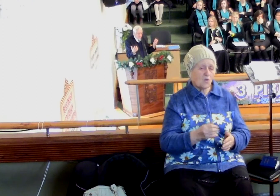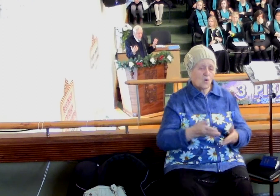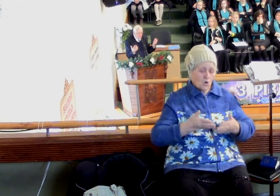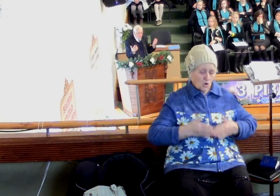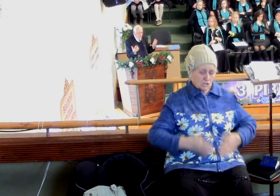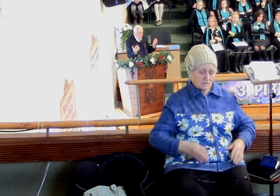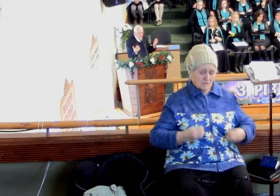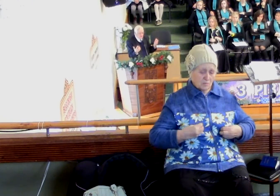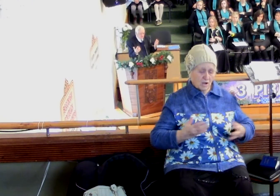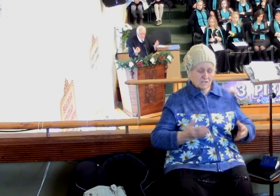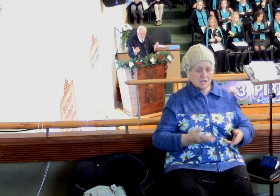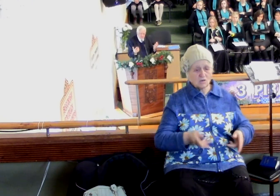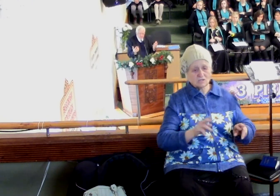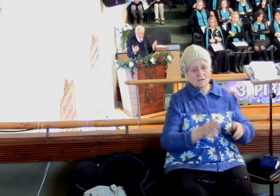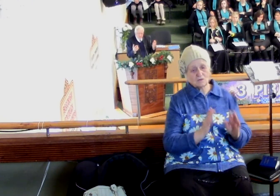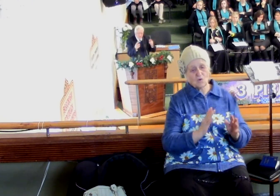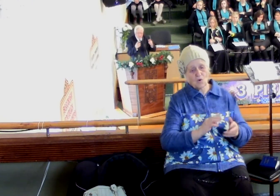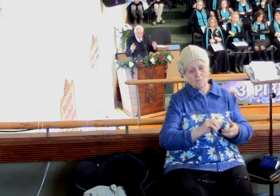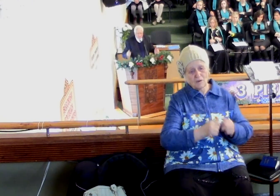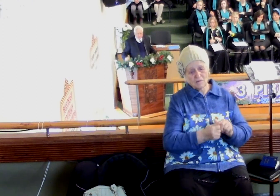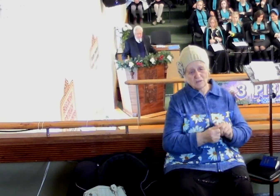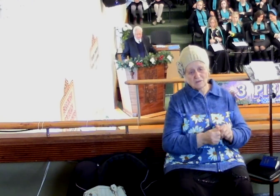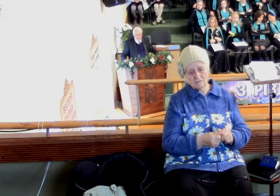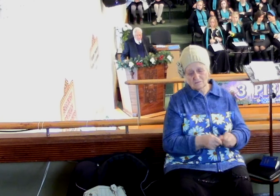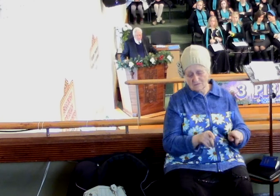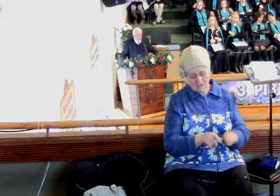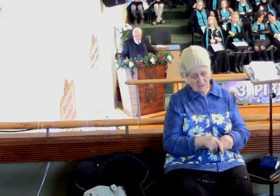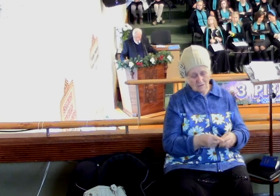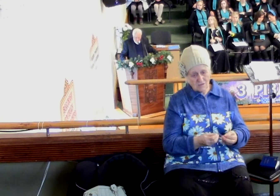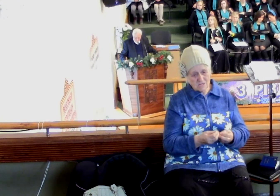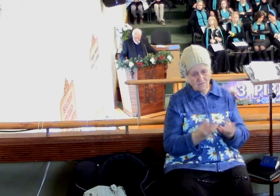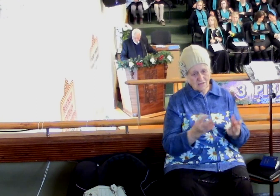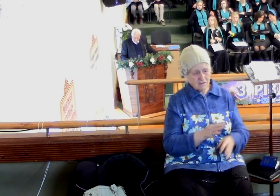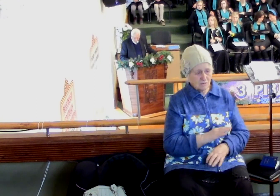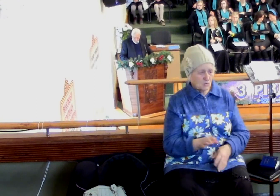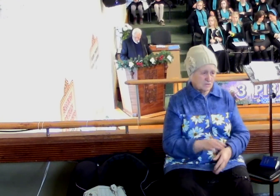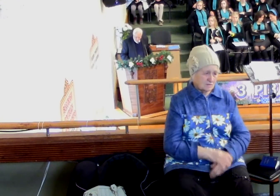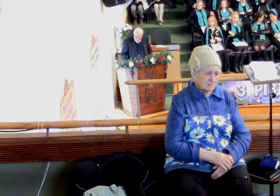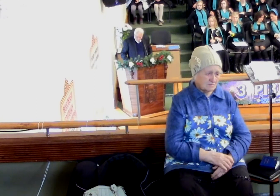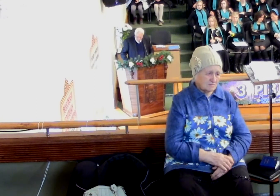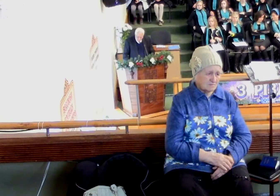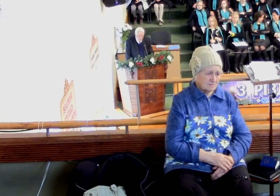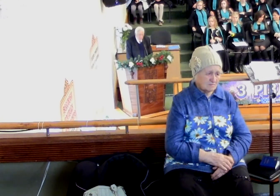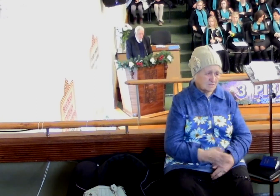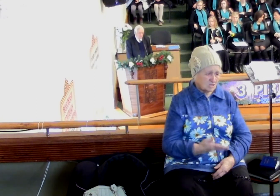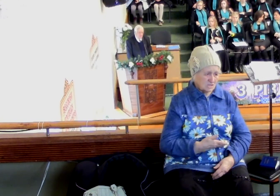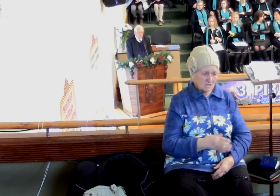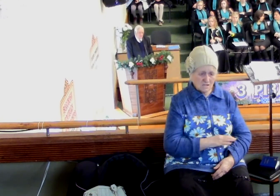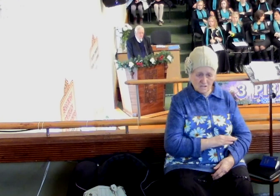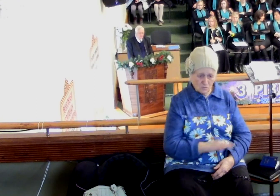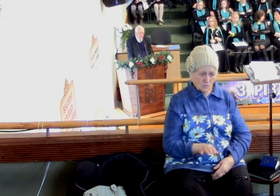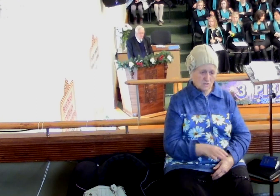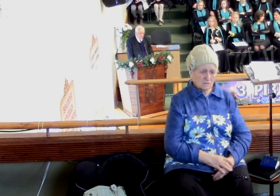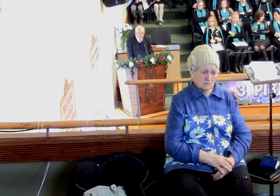память, друзья дорогие, там не будет света, там не будет жизни, потому что